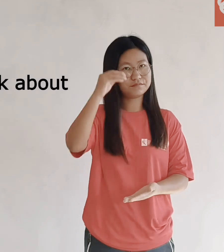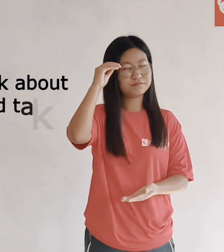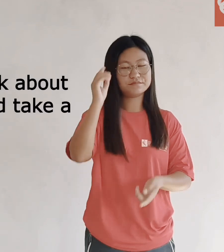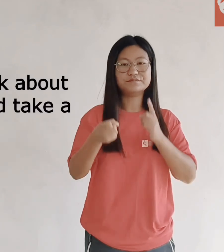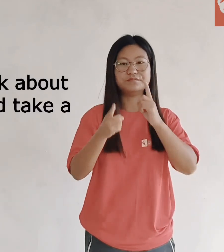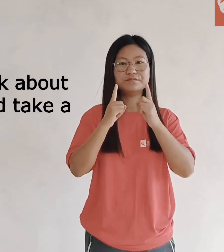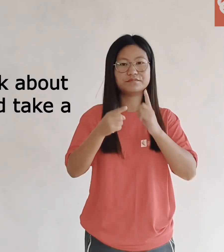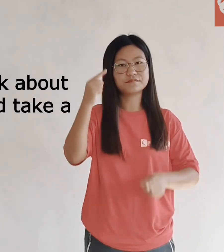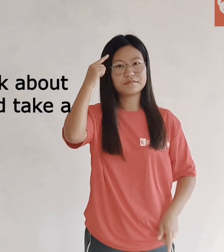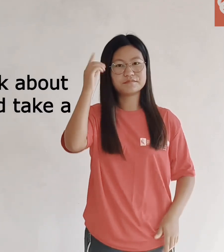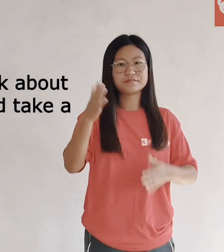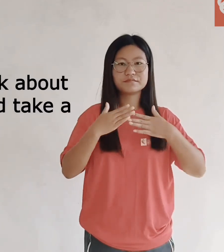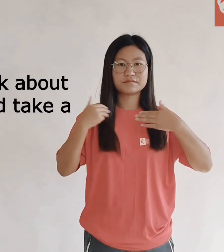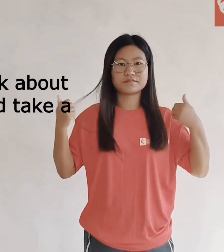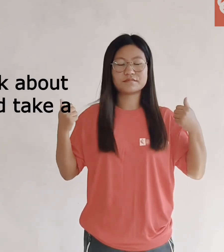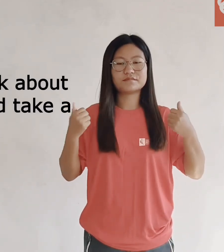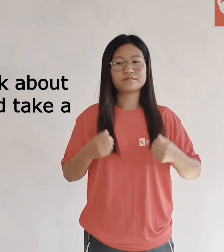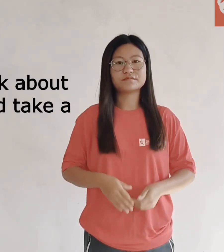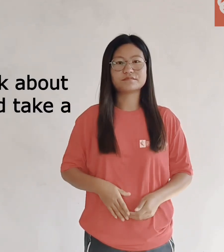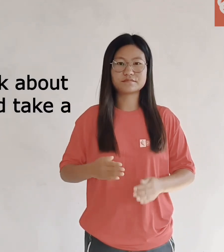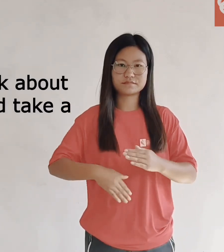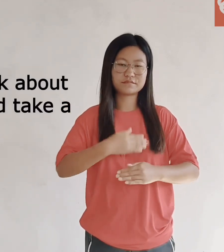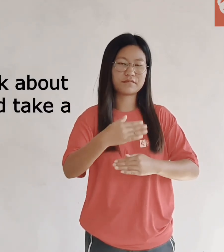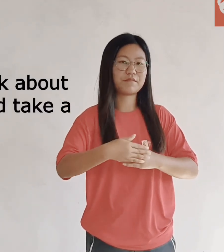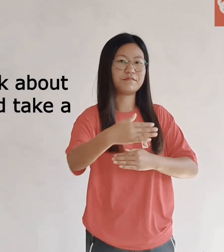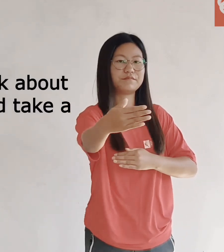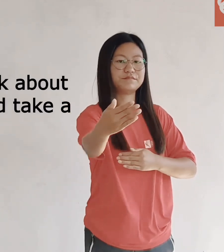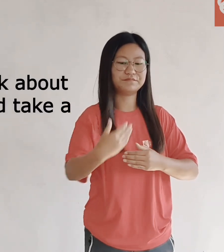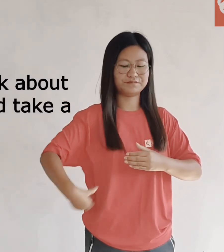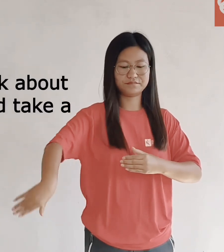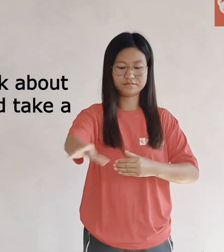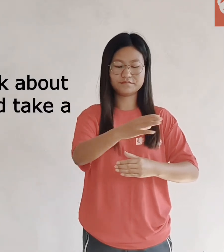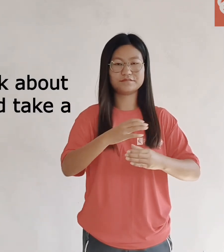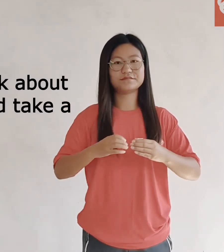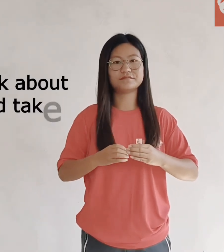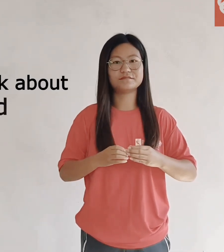him dam theina lamjil hitin ahon in malam kal sun be hitiu